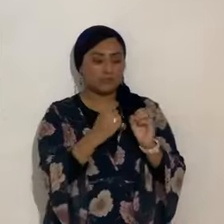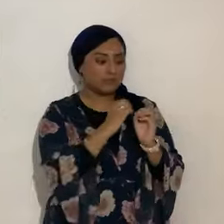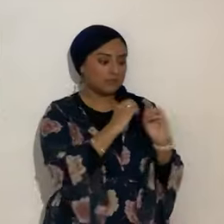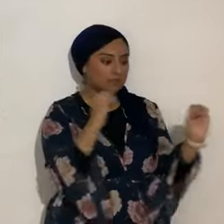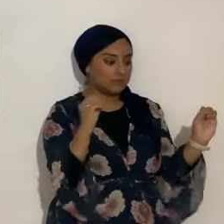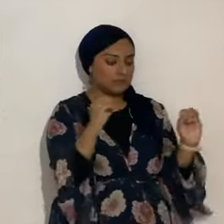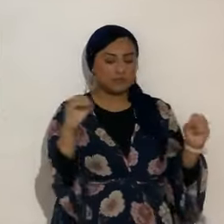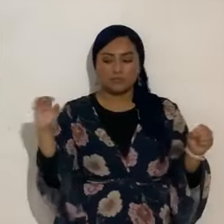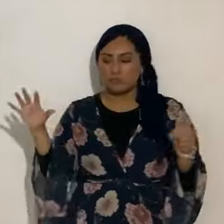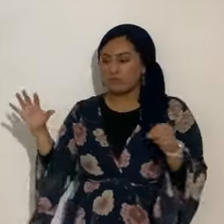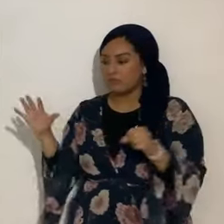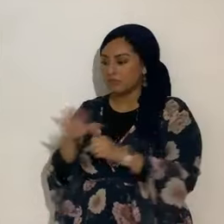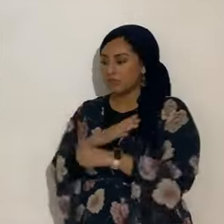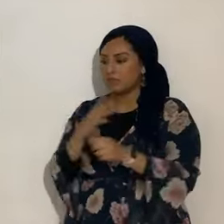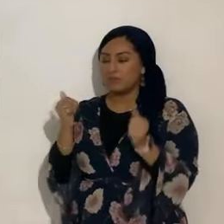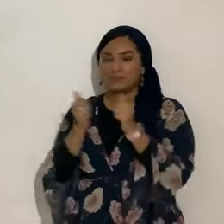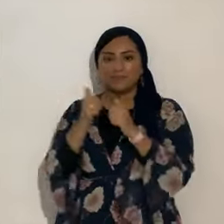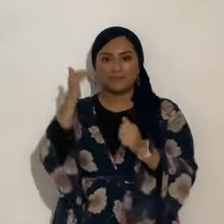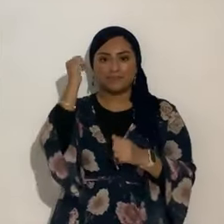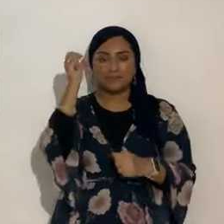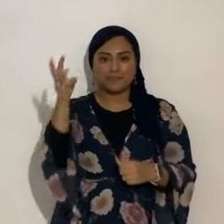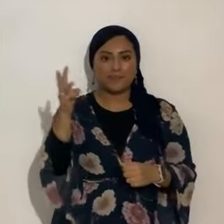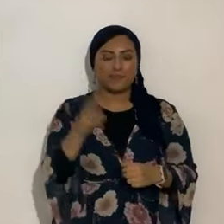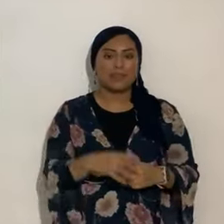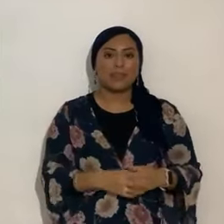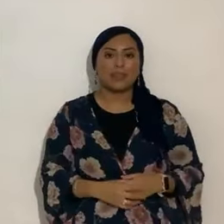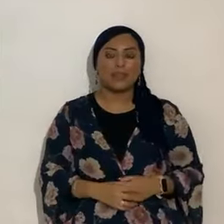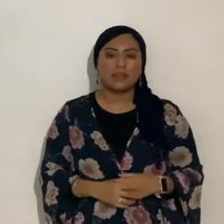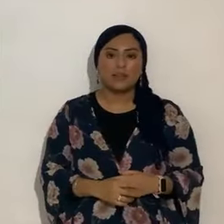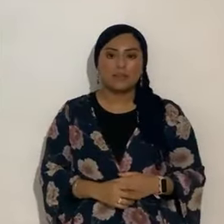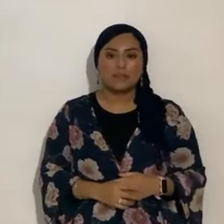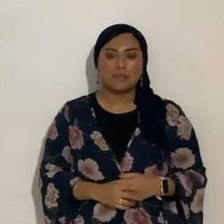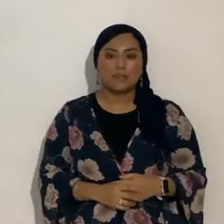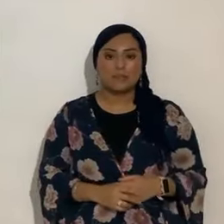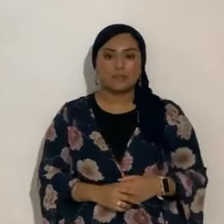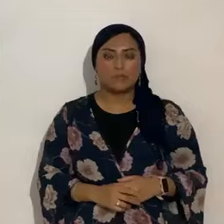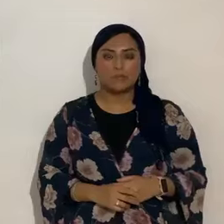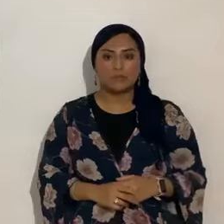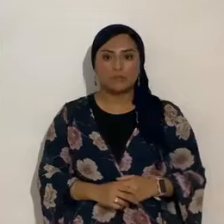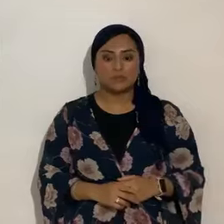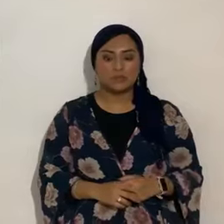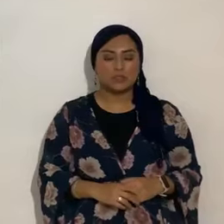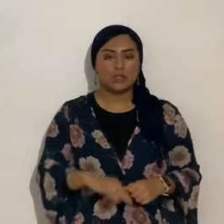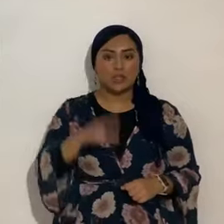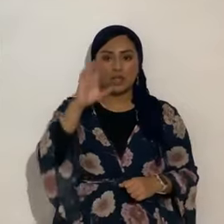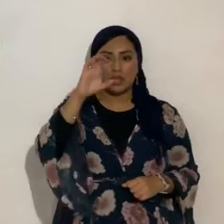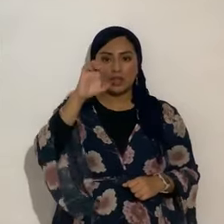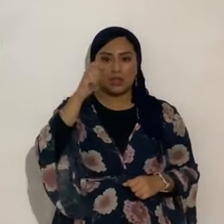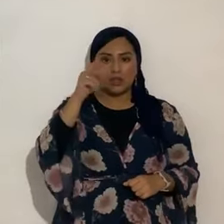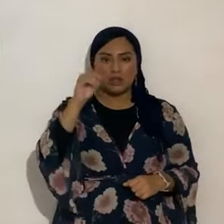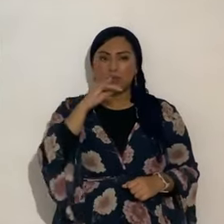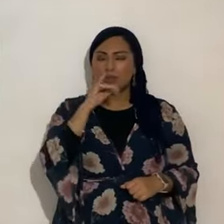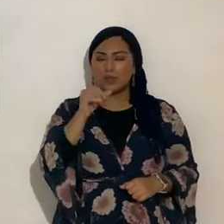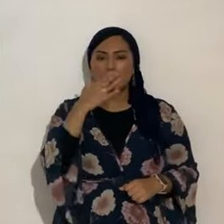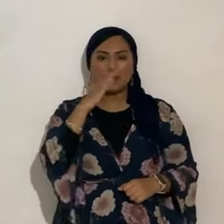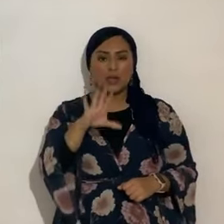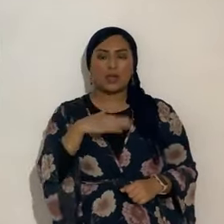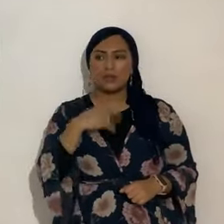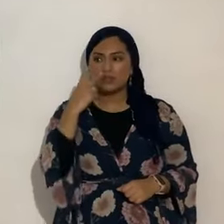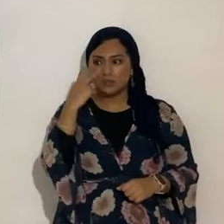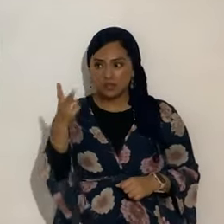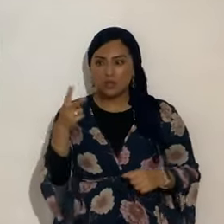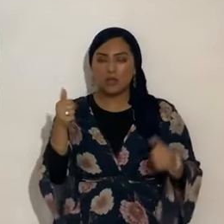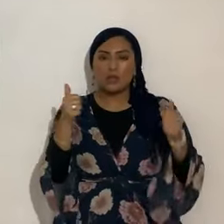todo, en Yahshua Mashiach. ¿Sí? El ego es horrible, hermanos. Yo lo vi con